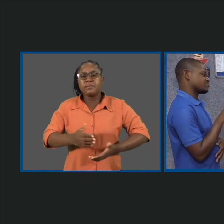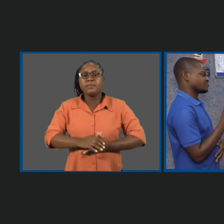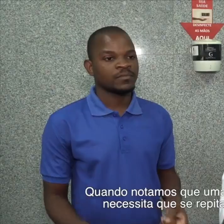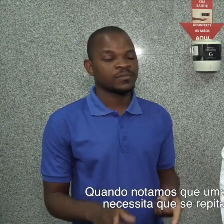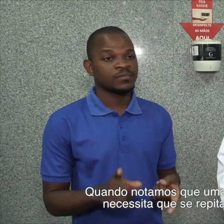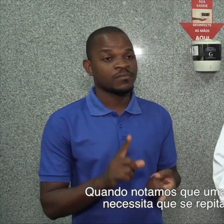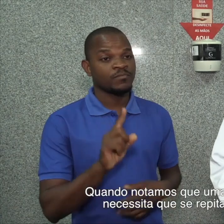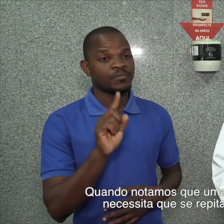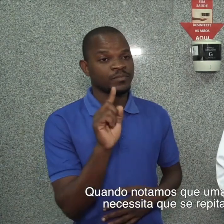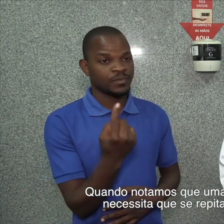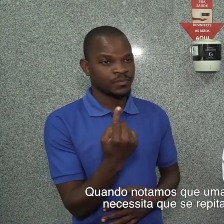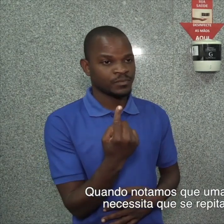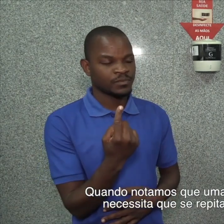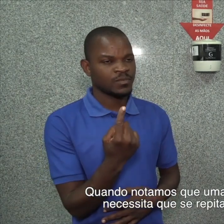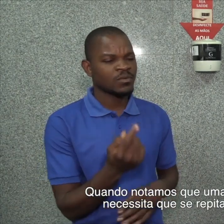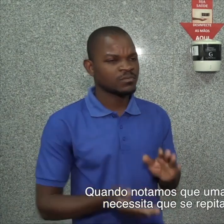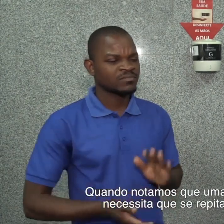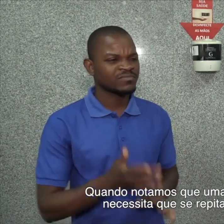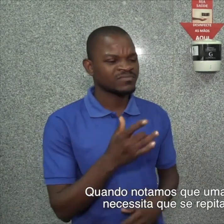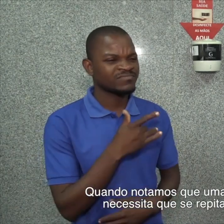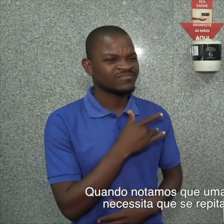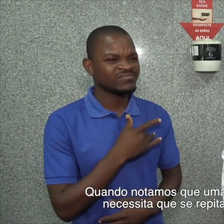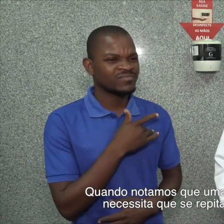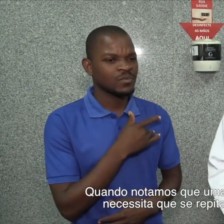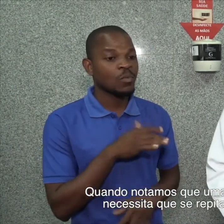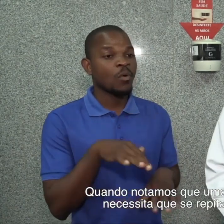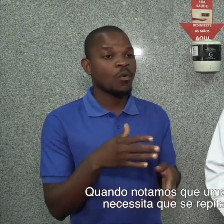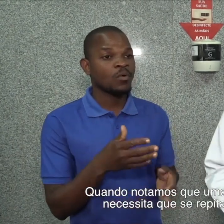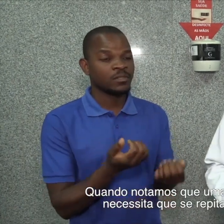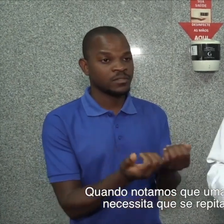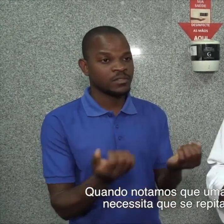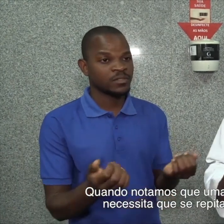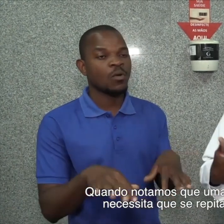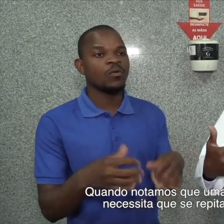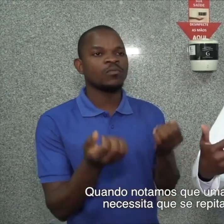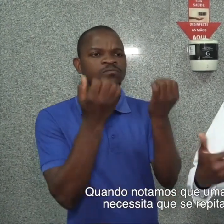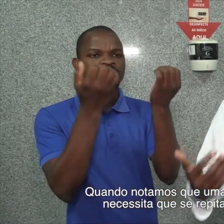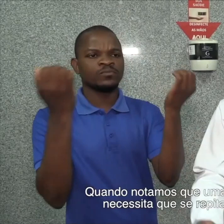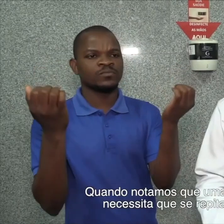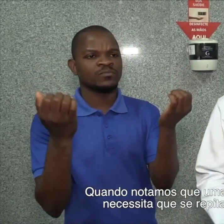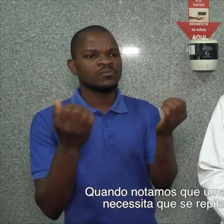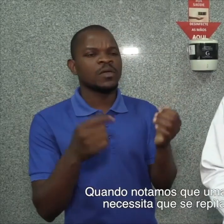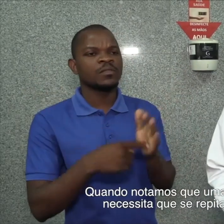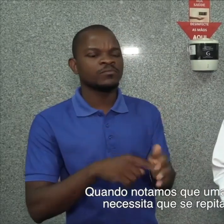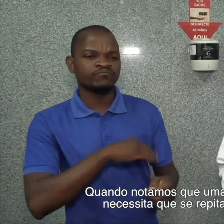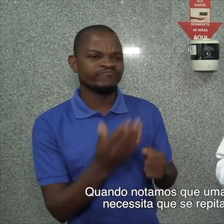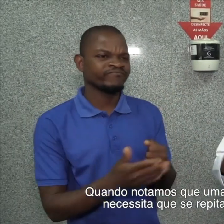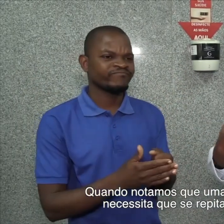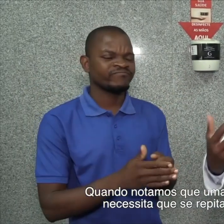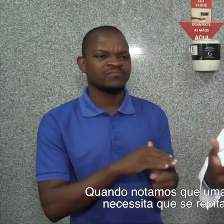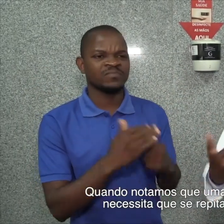Primeiro, quando sentimos que uma criança ou um adulto necessita que se repita